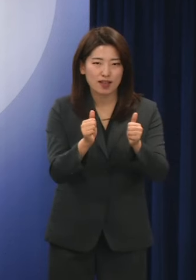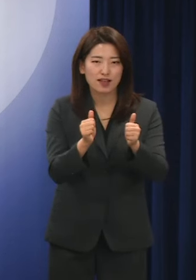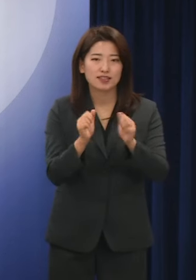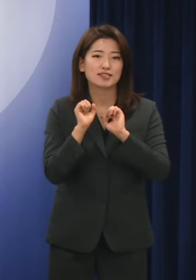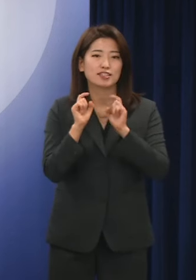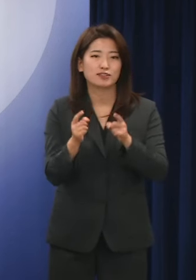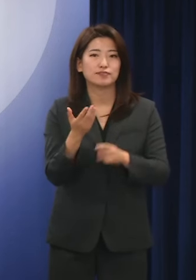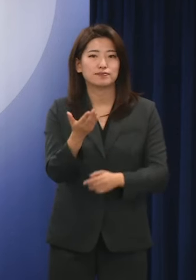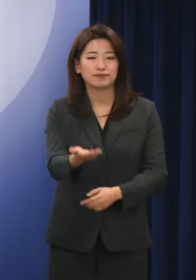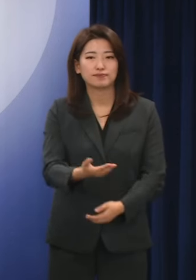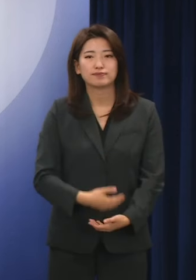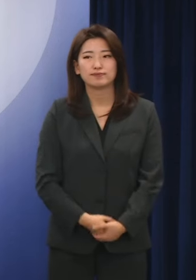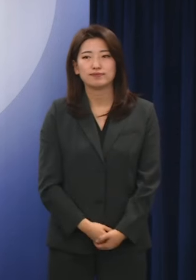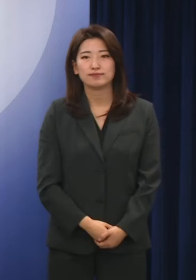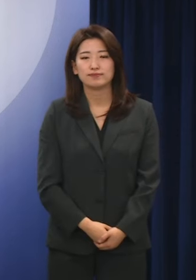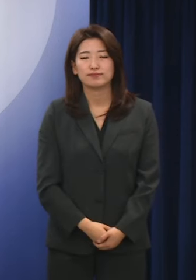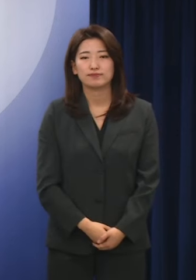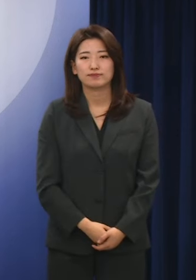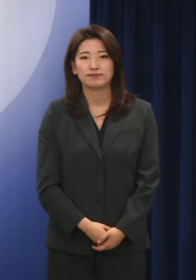계기를 마련하였습니다.